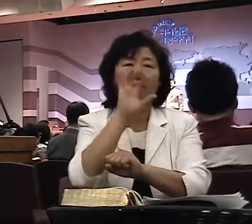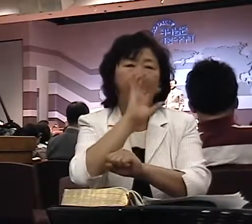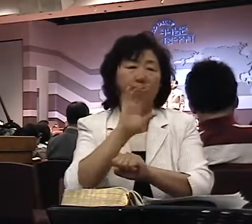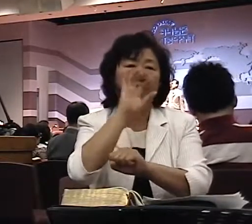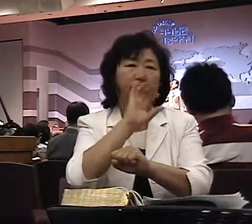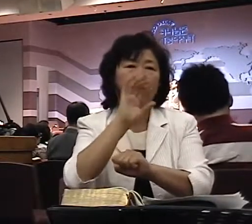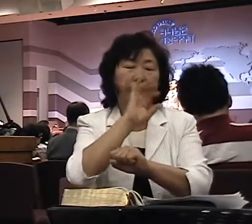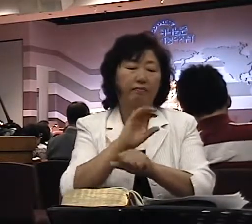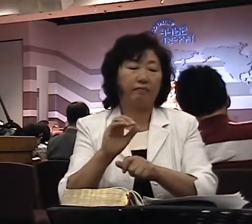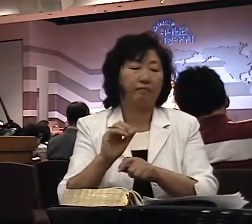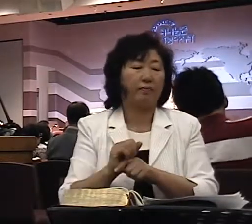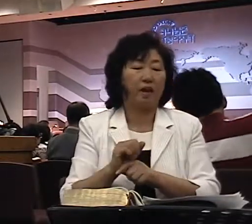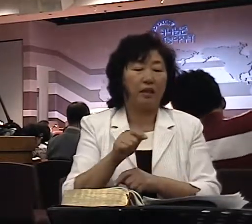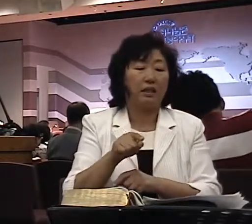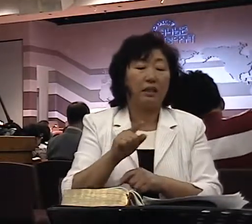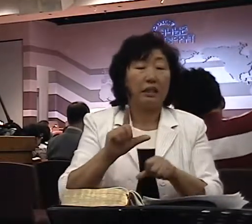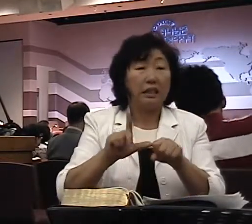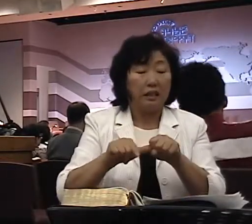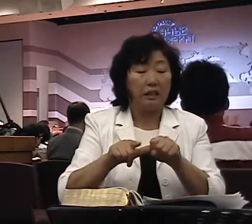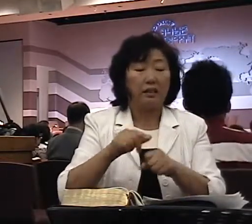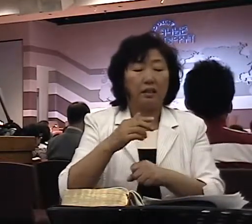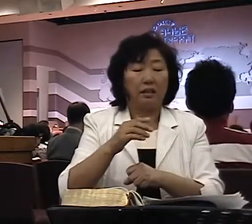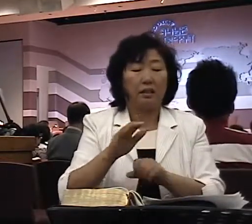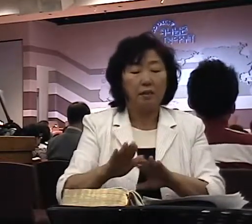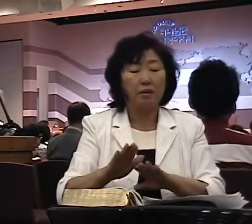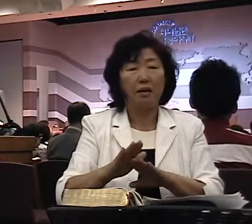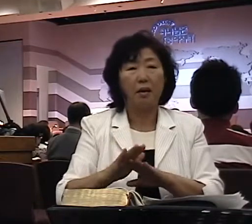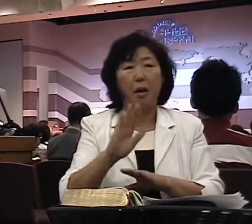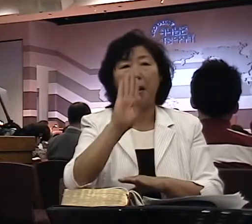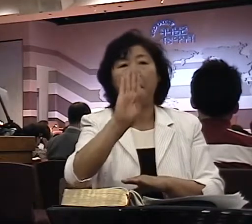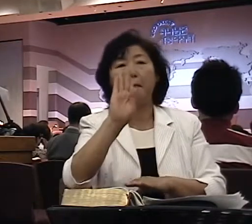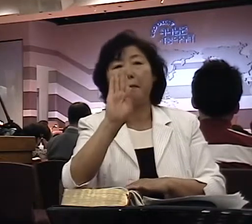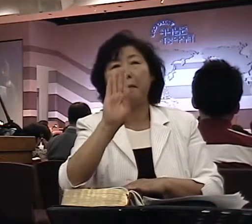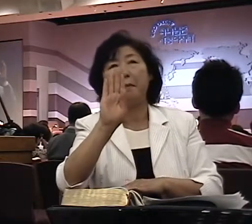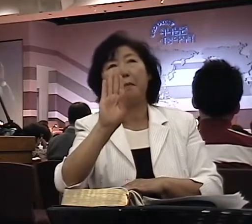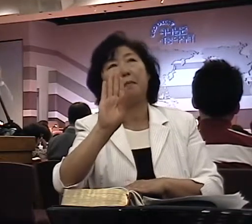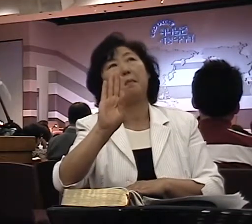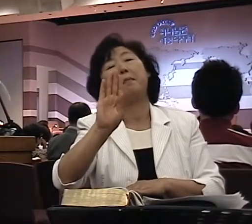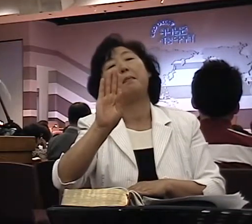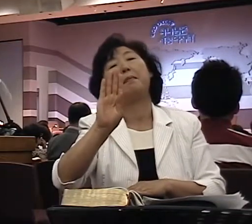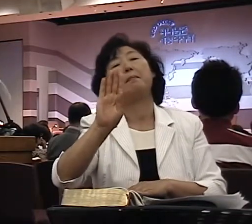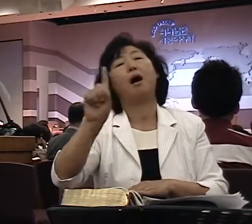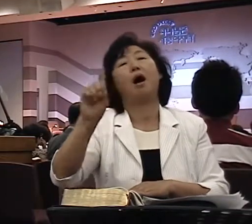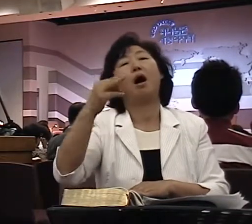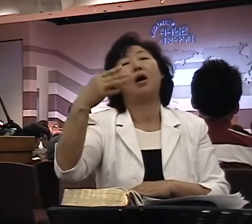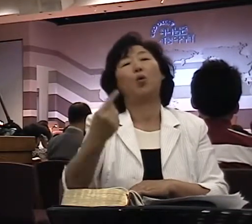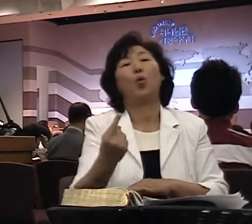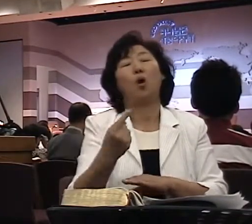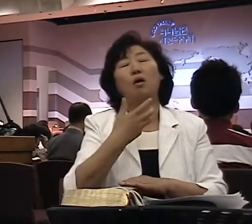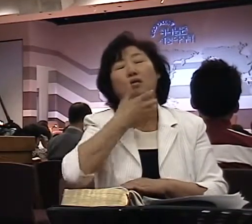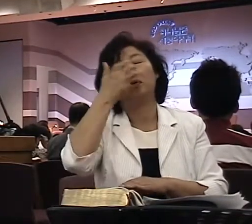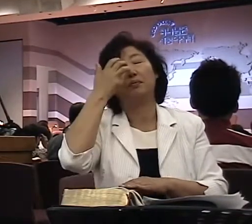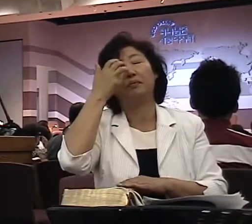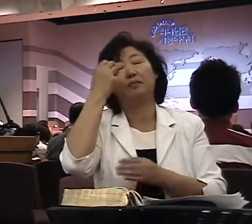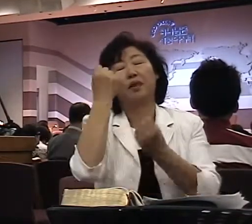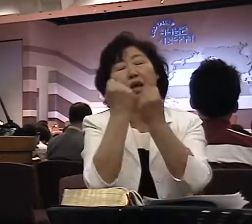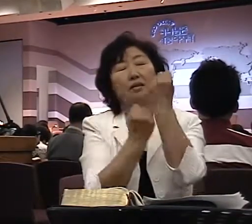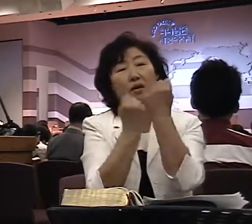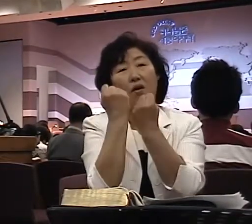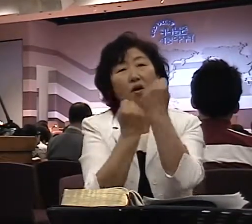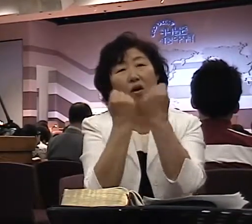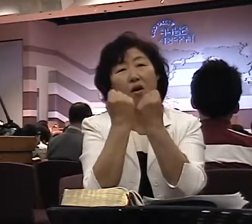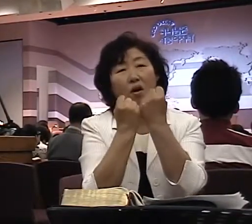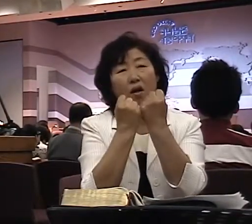순간에 하나님께서 다시 한번 이번에는 바로의 꿈을 펴가요. 하나님의 계시를 그에게 해석할 수 있는 능력을